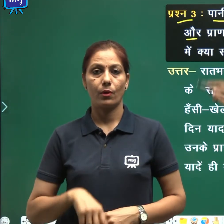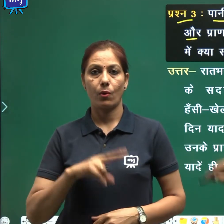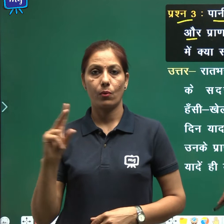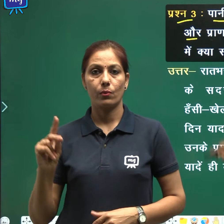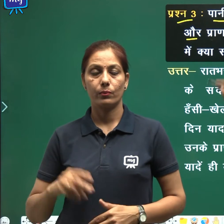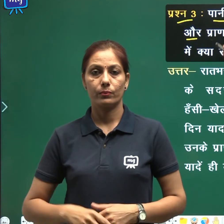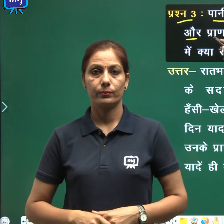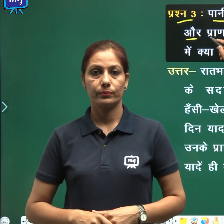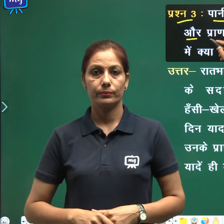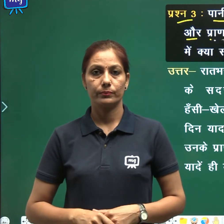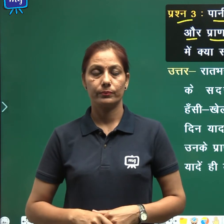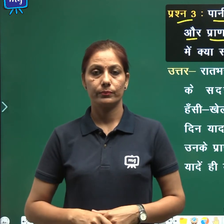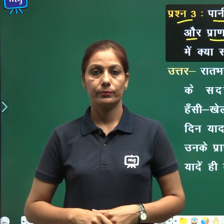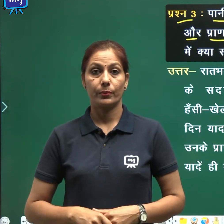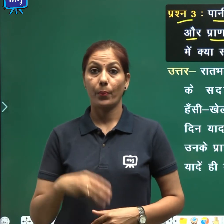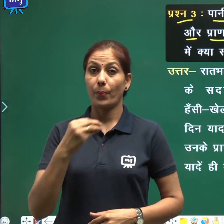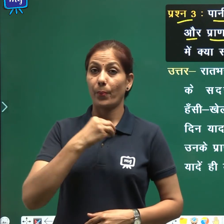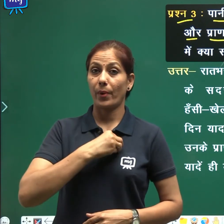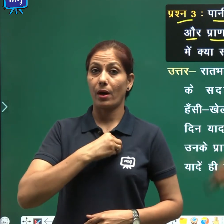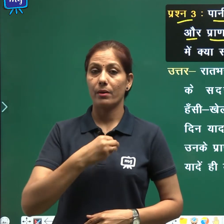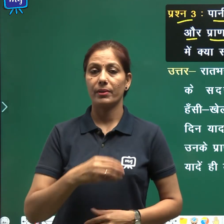और प्राण मन के